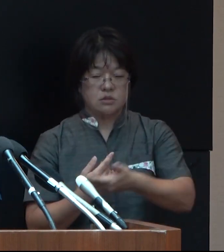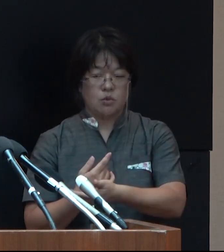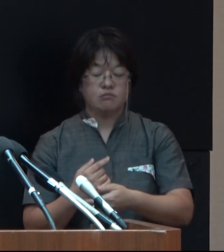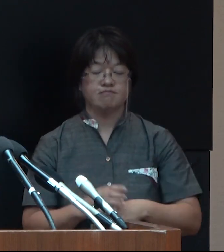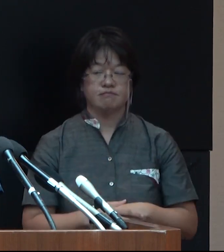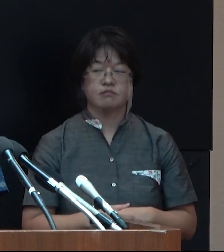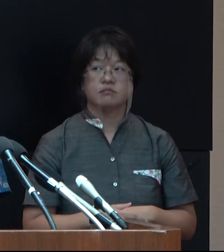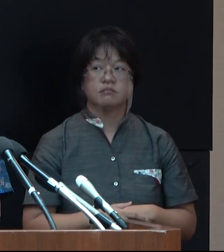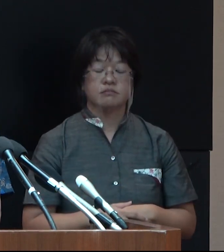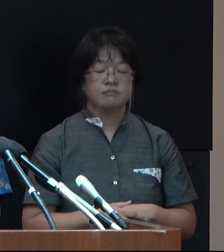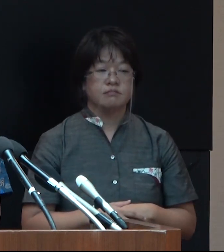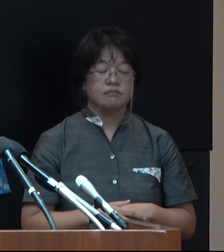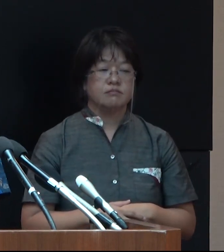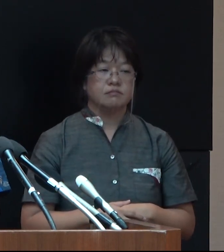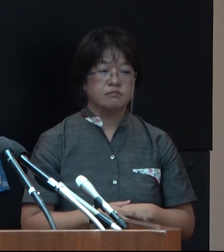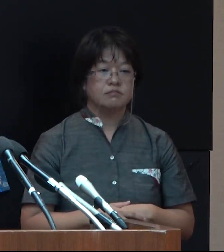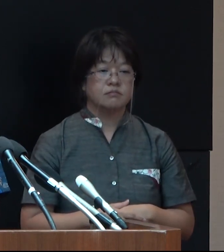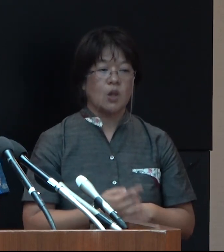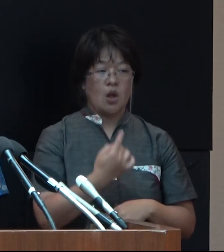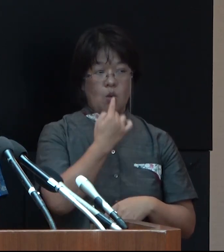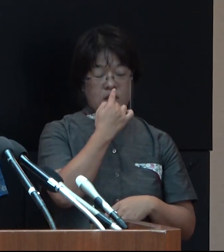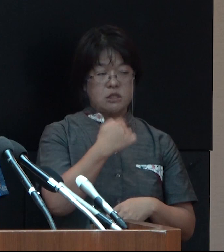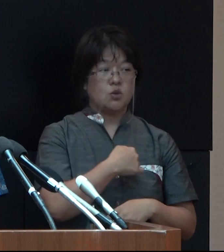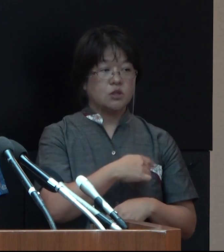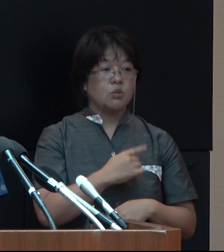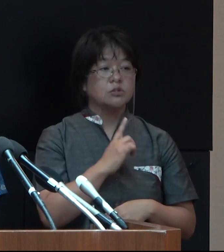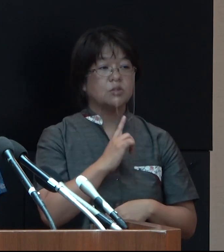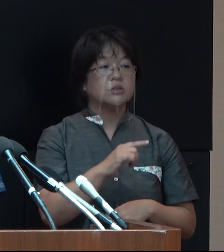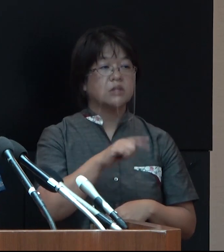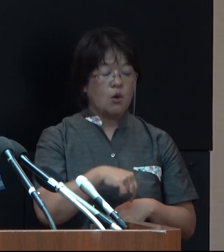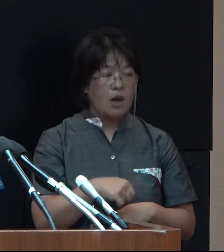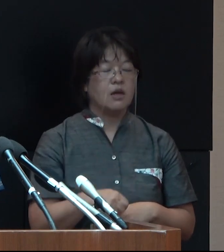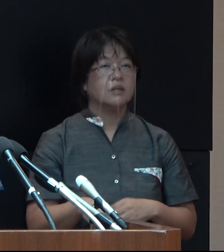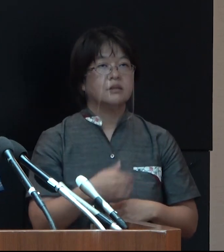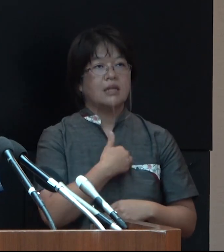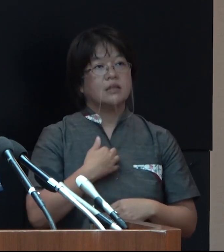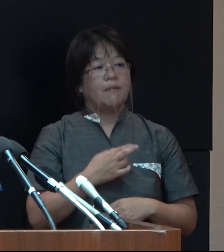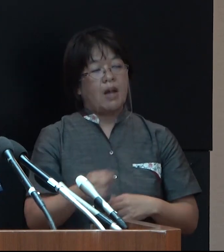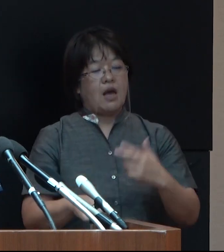ということになるんでしょうか。それとも慎重な判断ということ になるんでしょうか。私の思いとしては、やはり15日までは